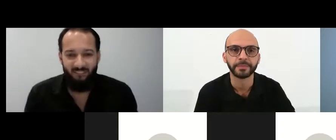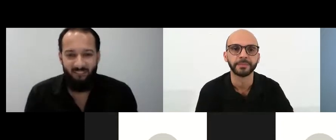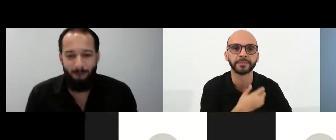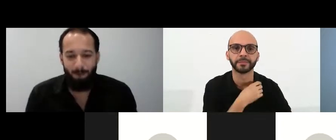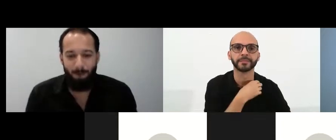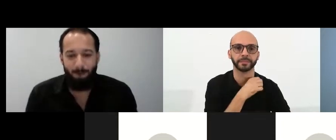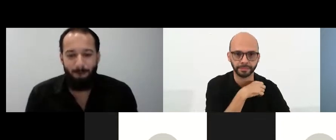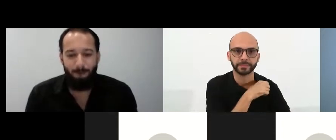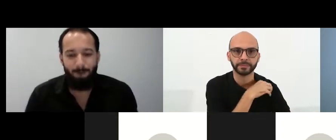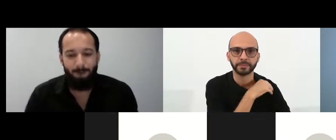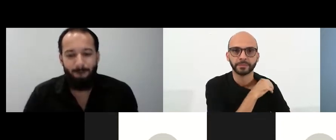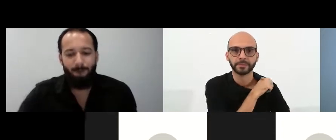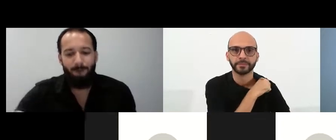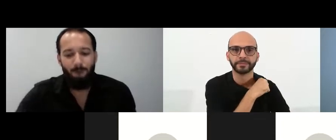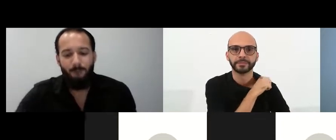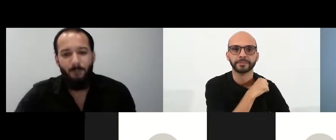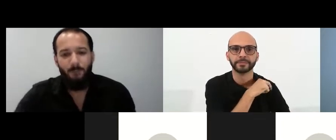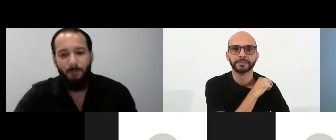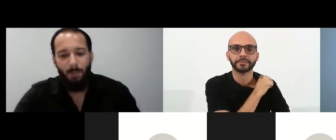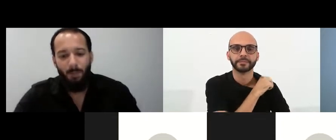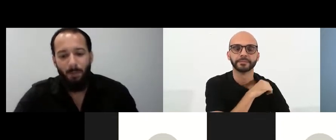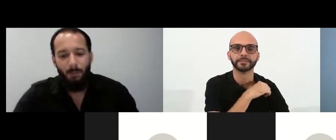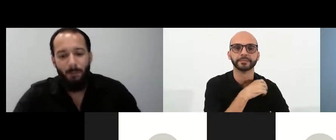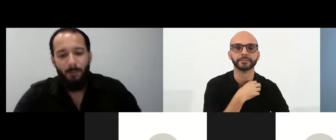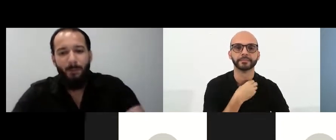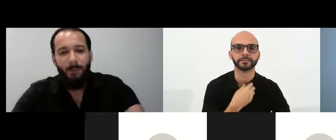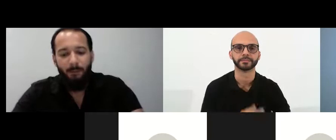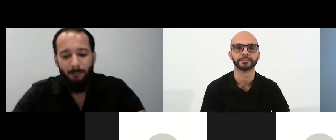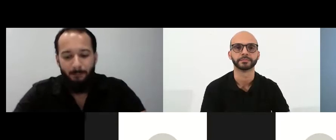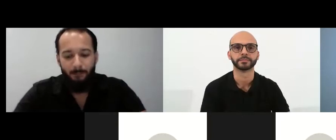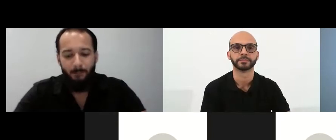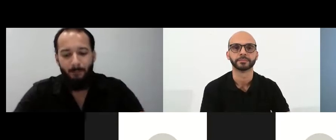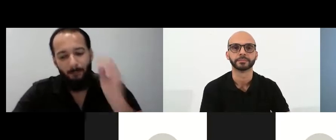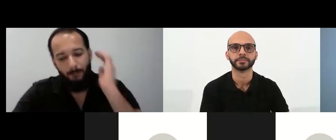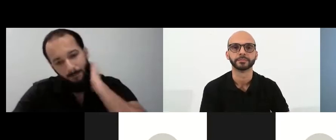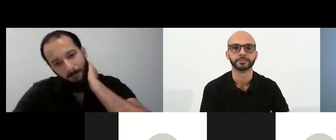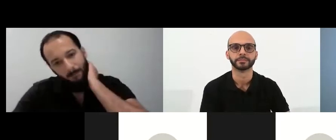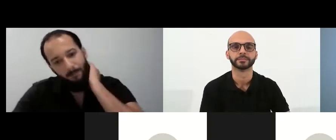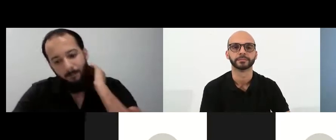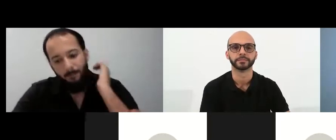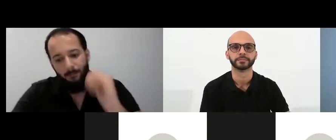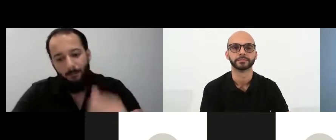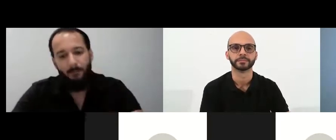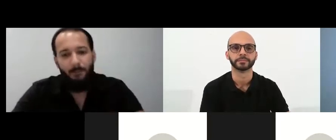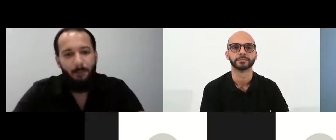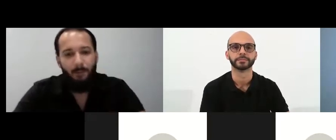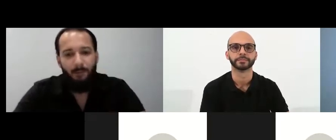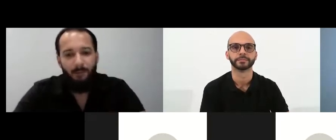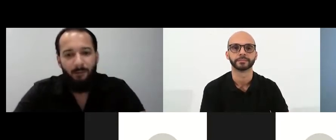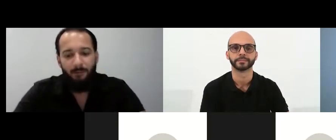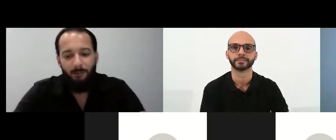Dá tempo de a gente pensar também que é um momento em que dá tempo de a gente ter essas